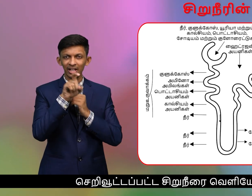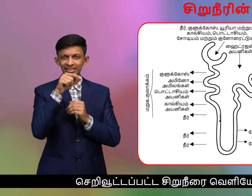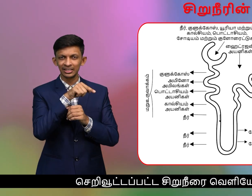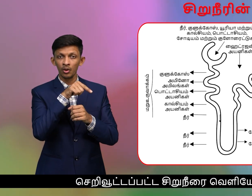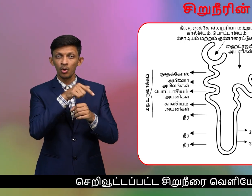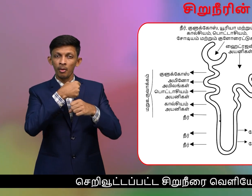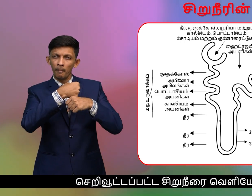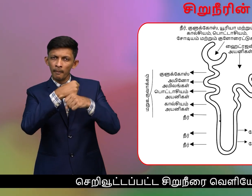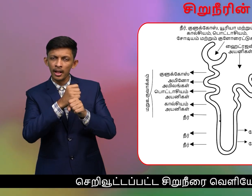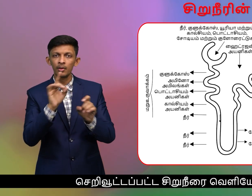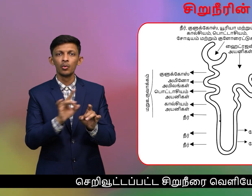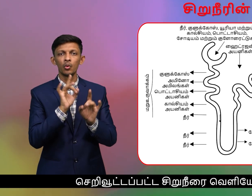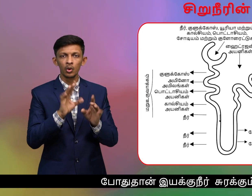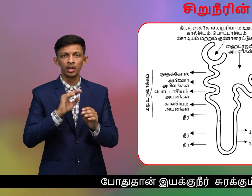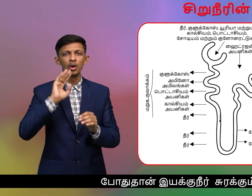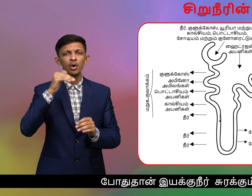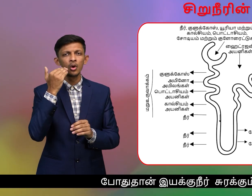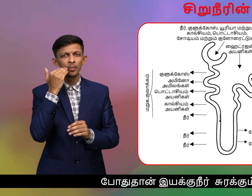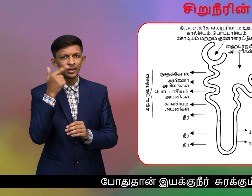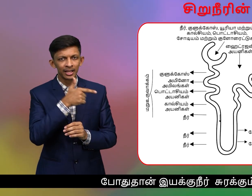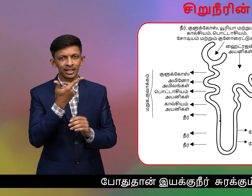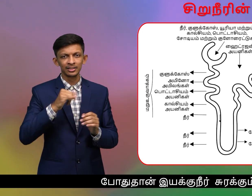செறிவூட்டப்பட்ட சிறுநீரை வெளியேற்றும் போதுதான் இயக்குநீர் சுரக்கும்.